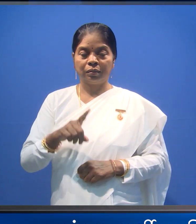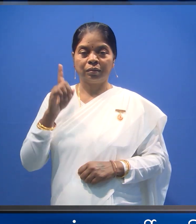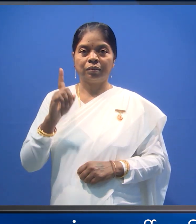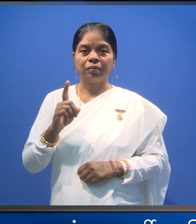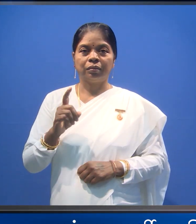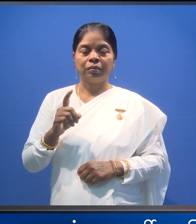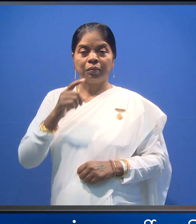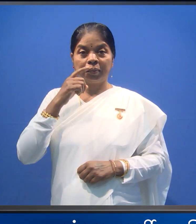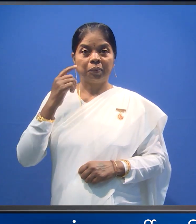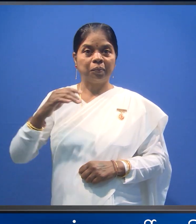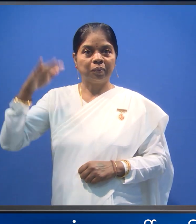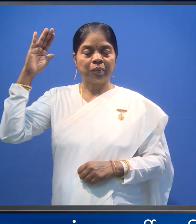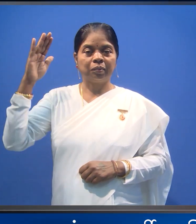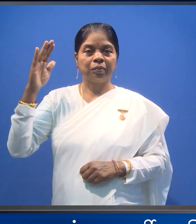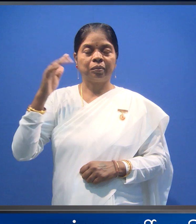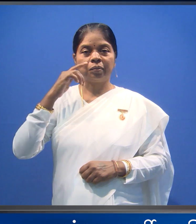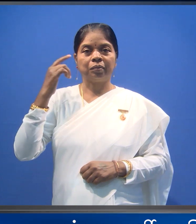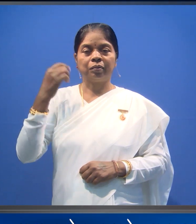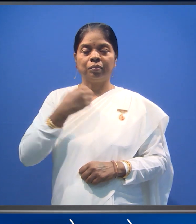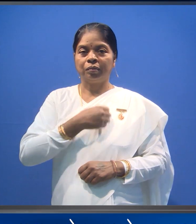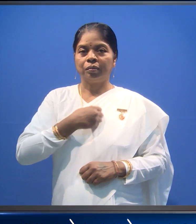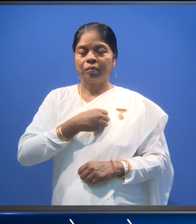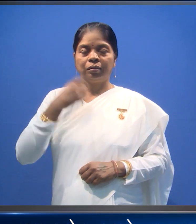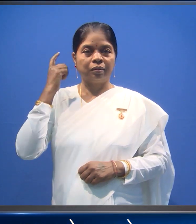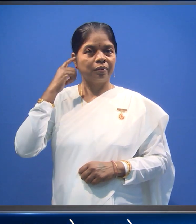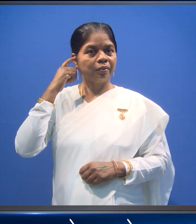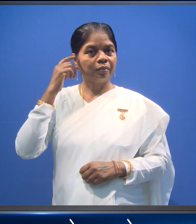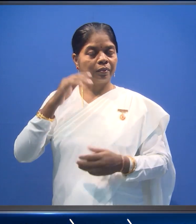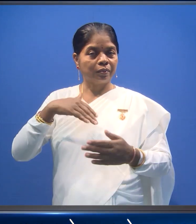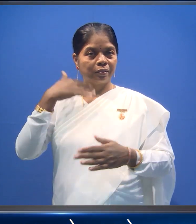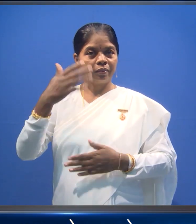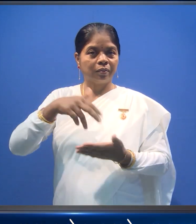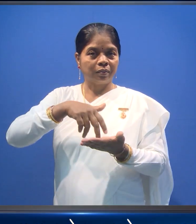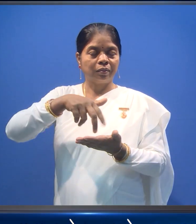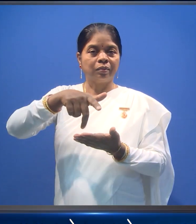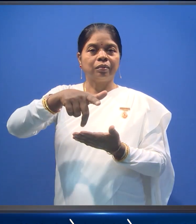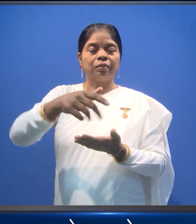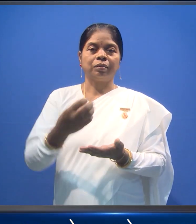परंतु पुरुषार्थी व्यक्ती आपल्या आत्म्याचा आवाज ऐकून पुढे जात राहून